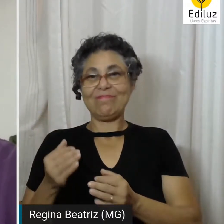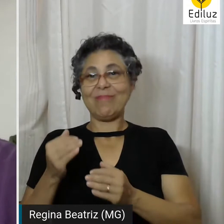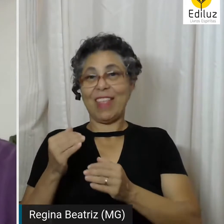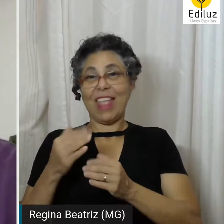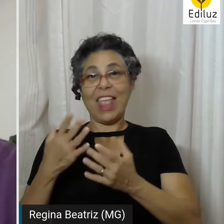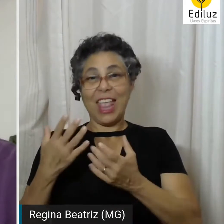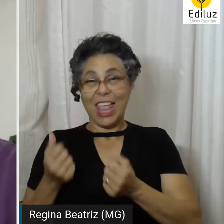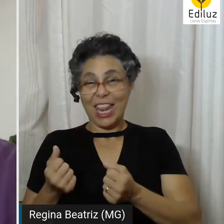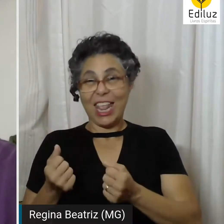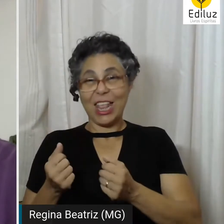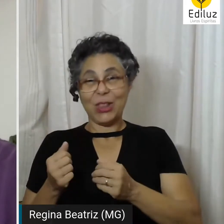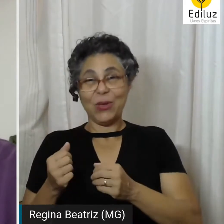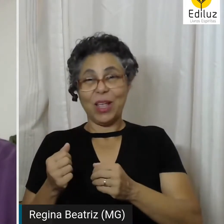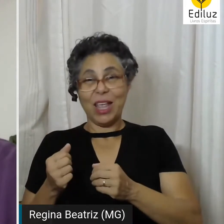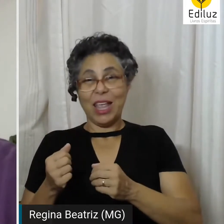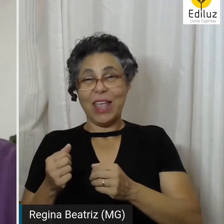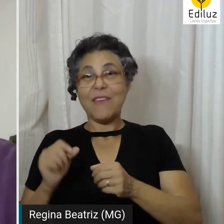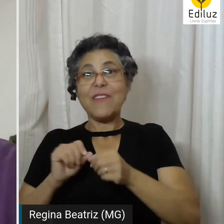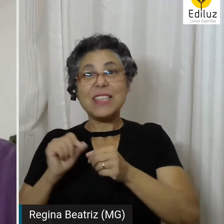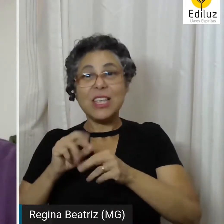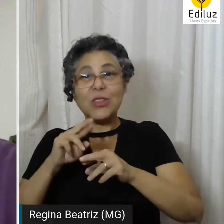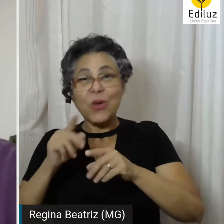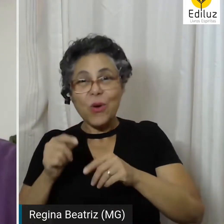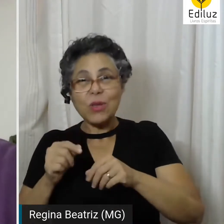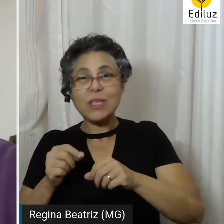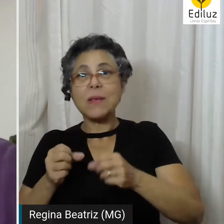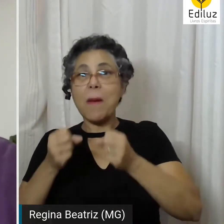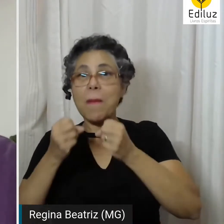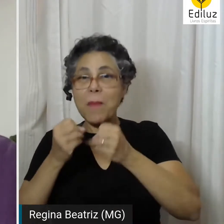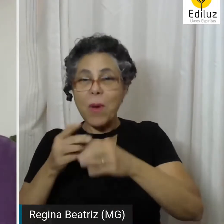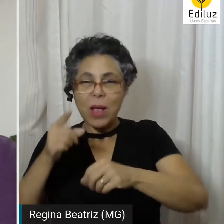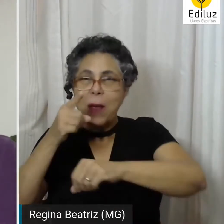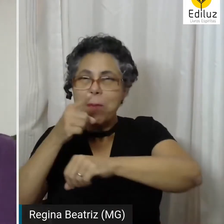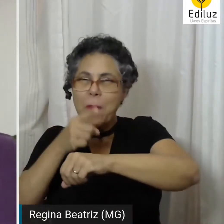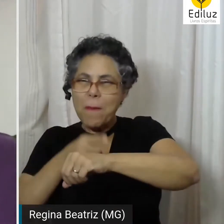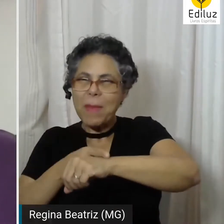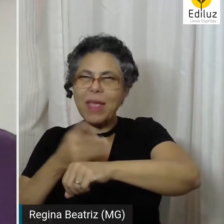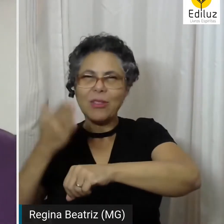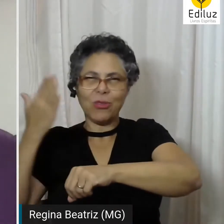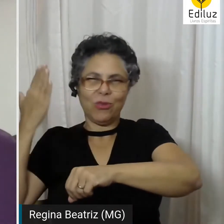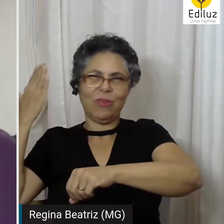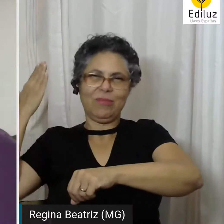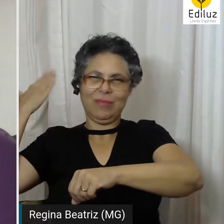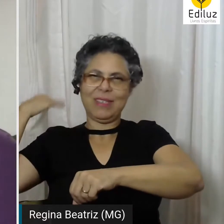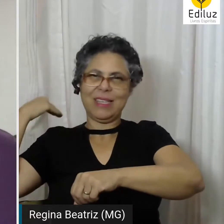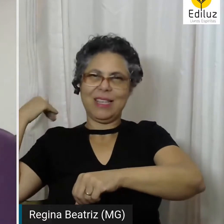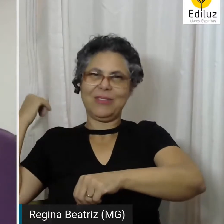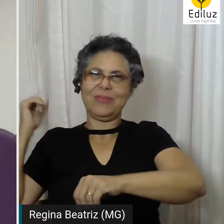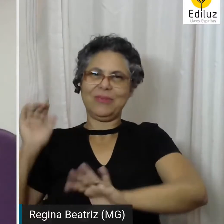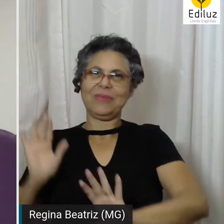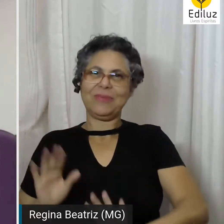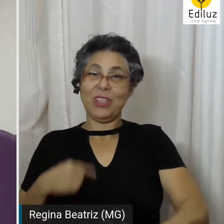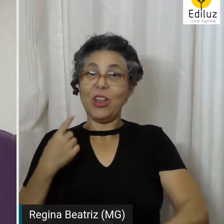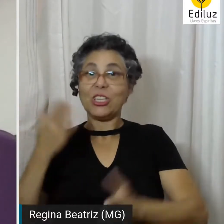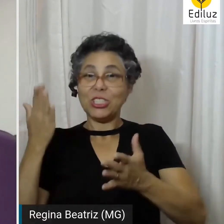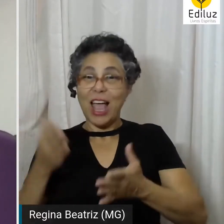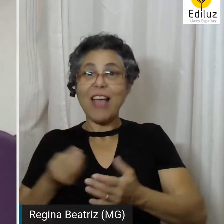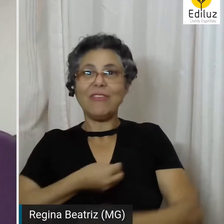coerentes com aqueles momentos de outrora, aqueles momentos primitivos pelos quais nós